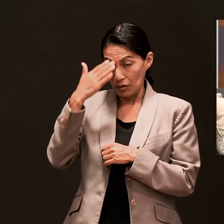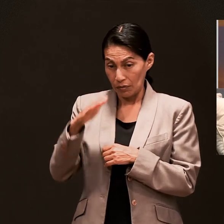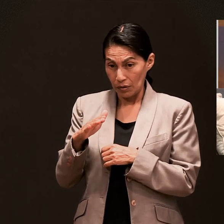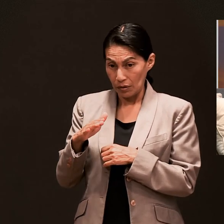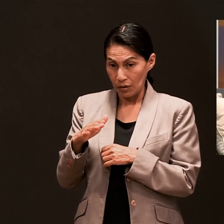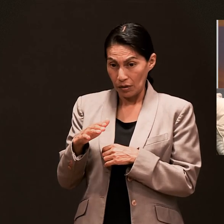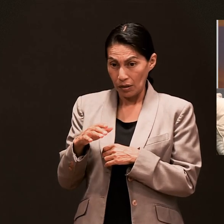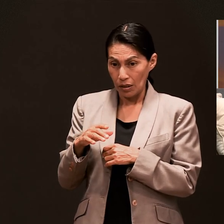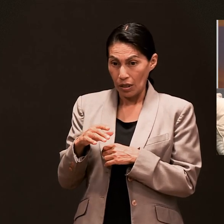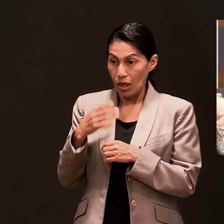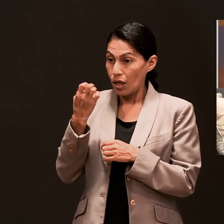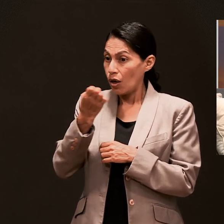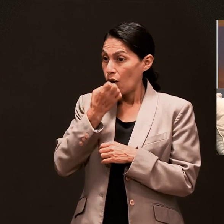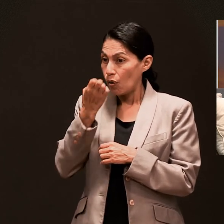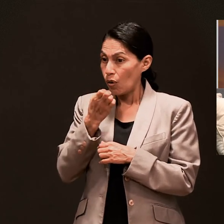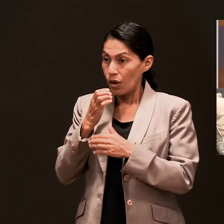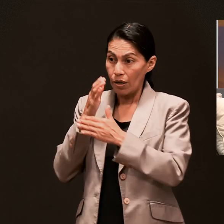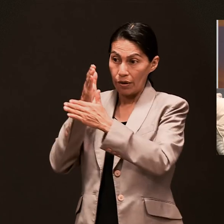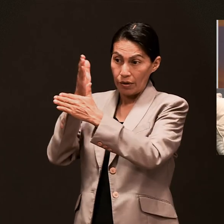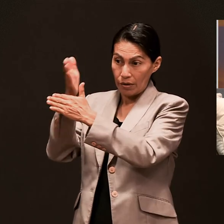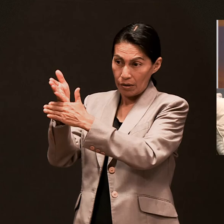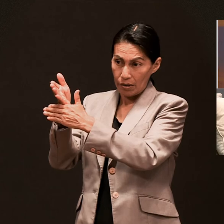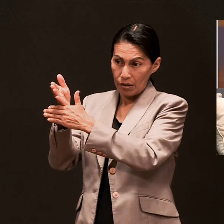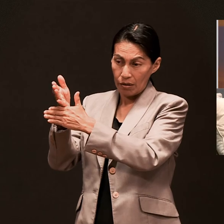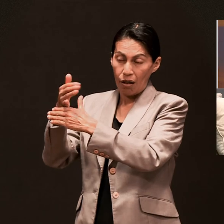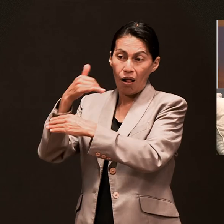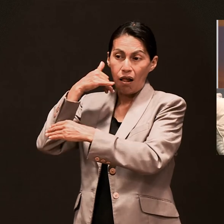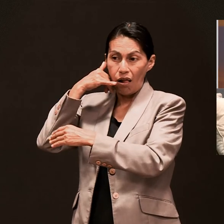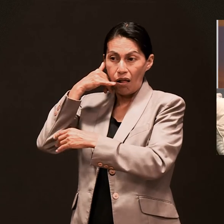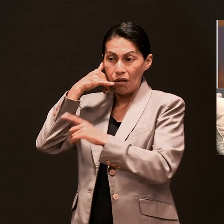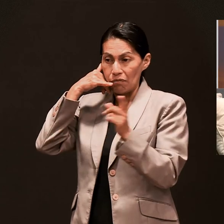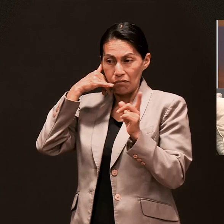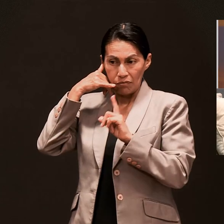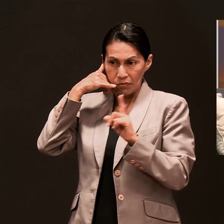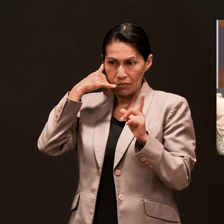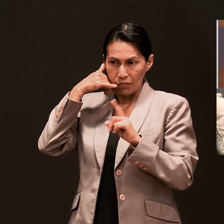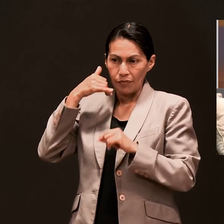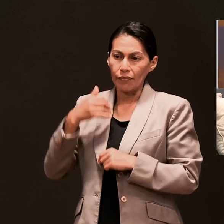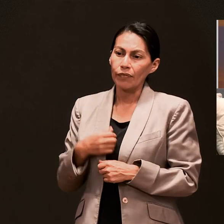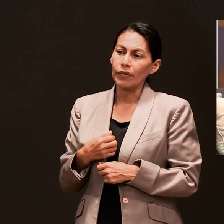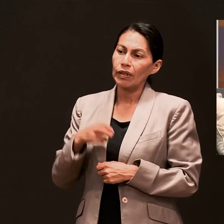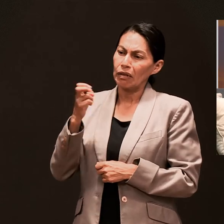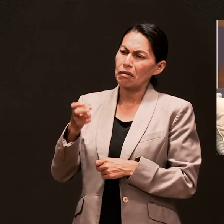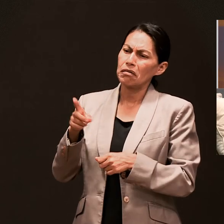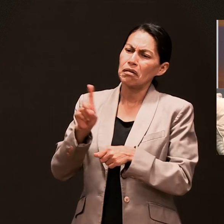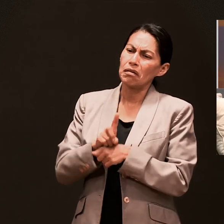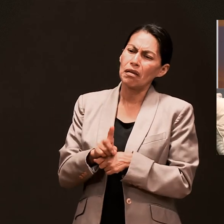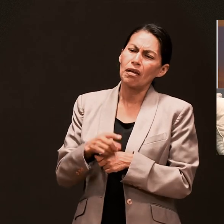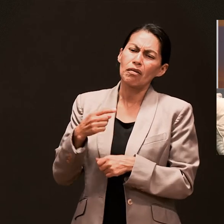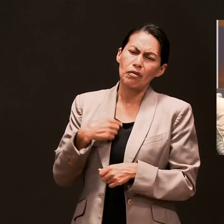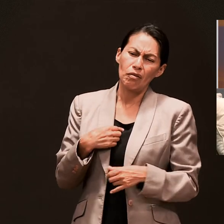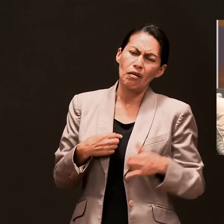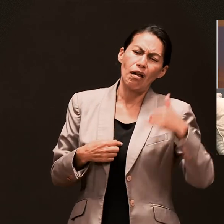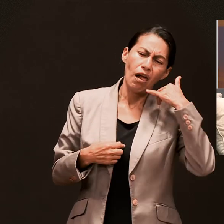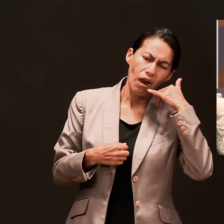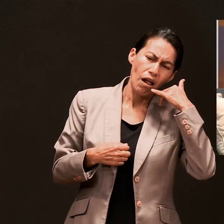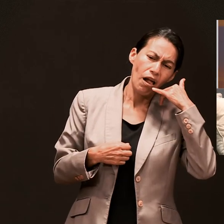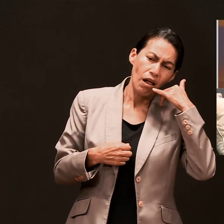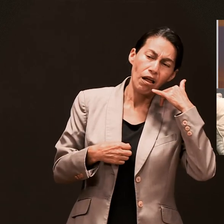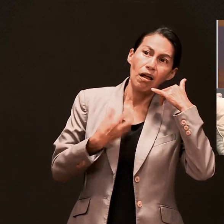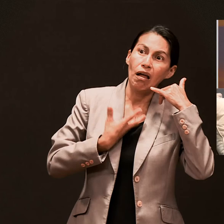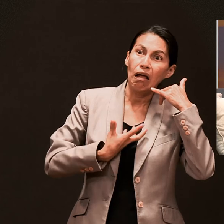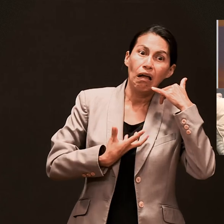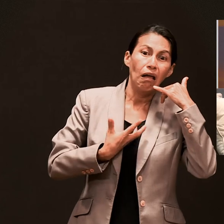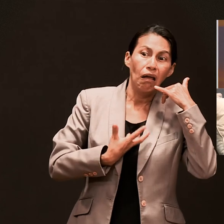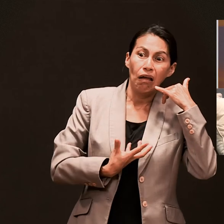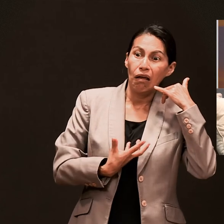Ellos tenían la Consigna de hablarme inmediatamente llegarán a la escuela y esa vez se les pasó y yo este hable